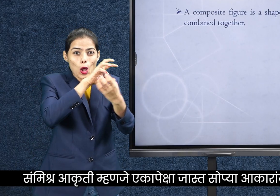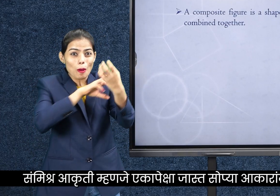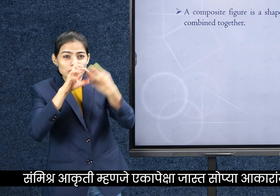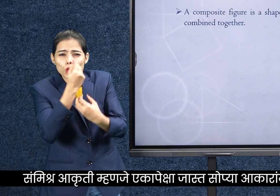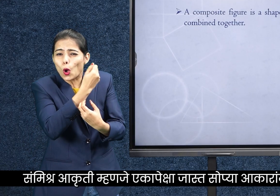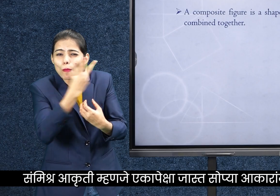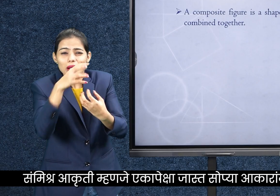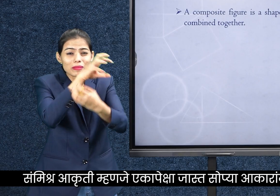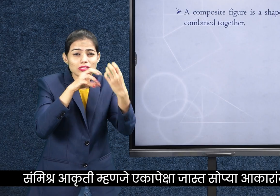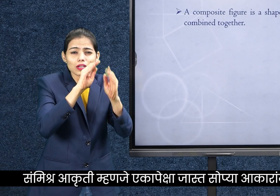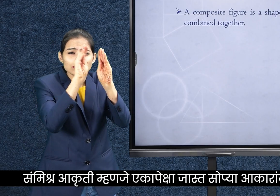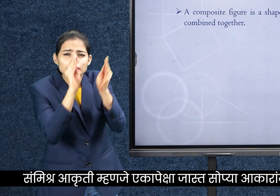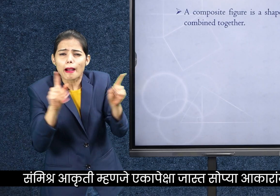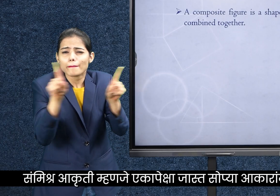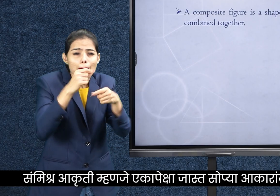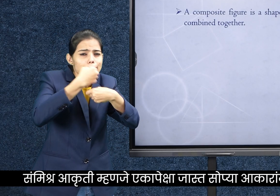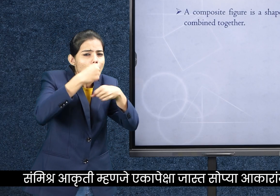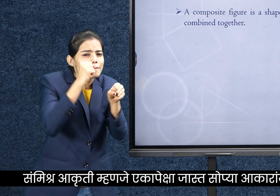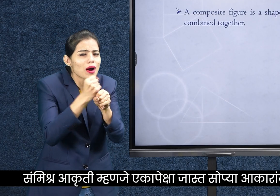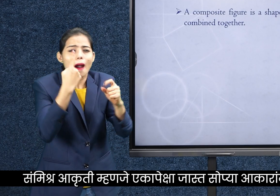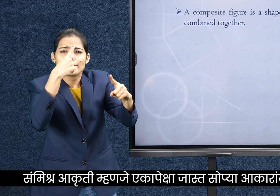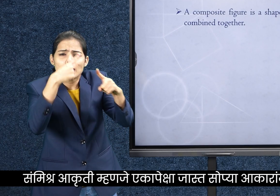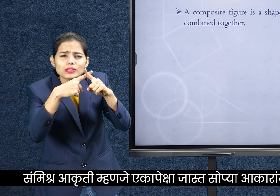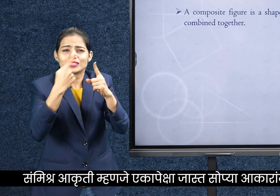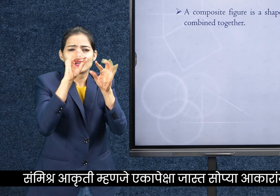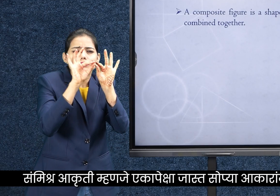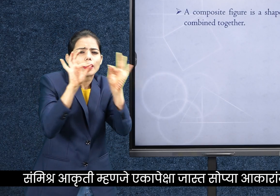एकापेक्षा जास्त सोप्या आकारांनी एकत्रितपणे बनवलेला आकार.